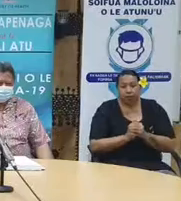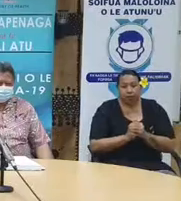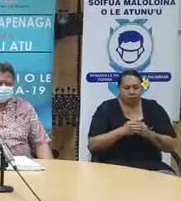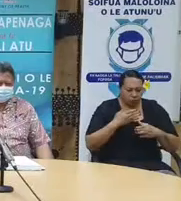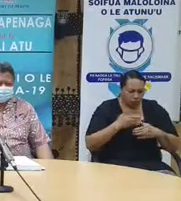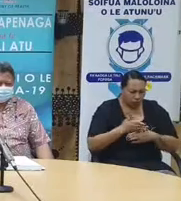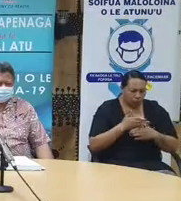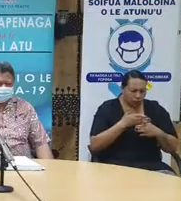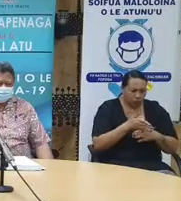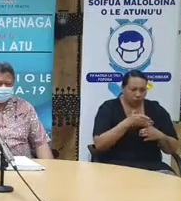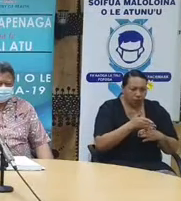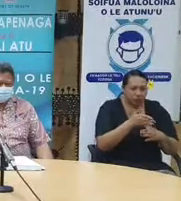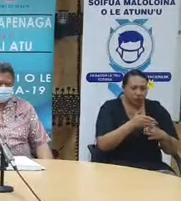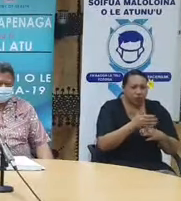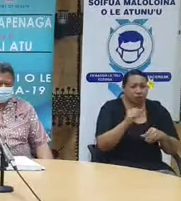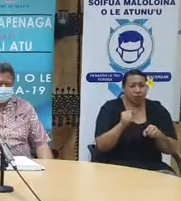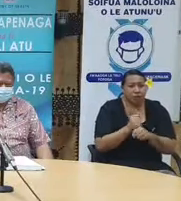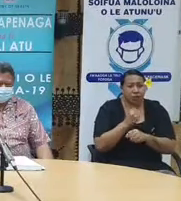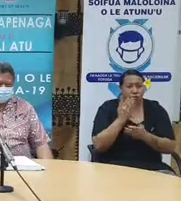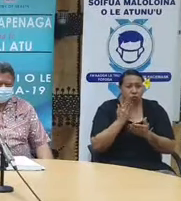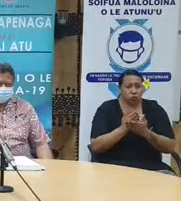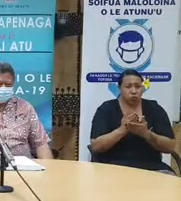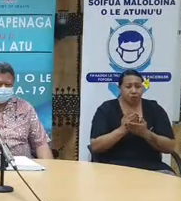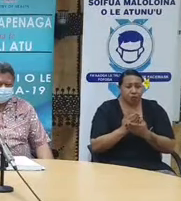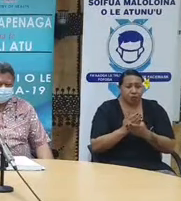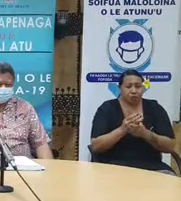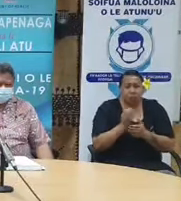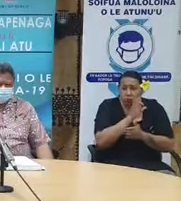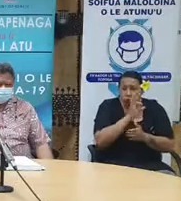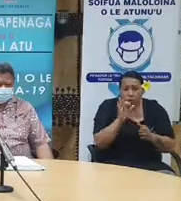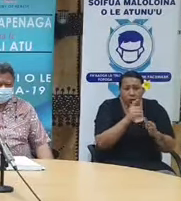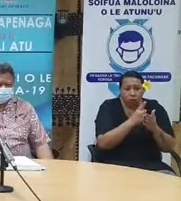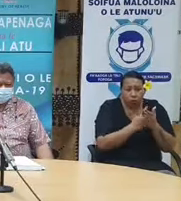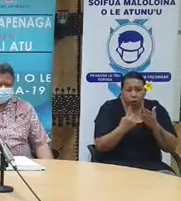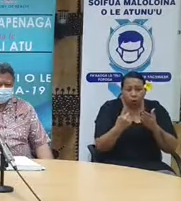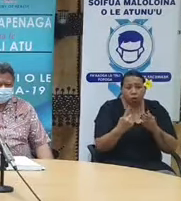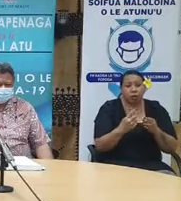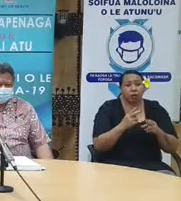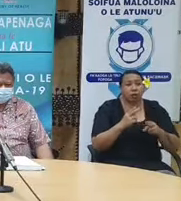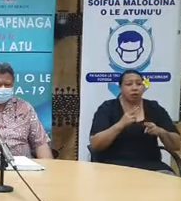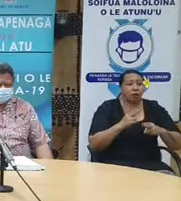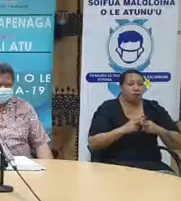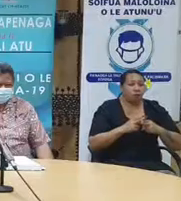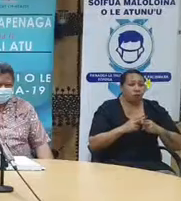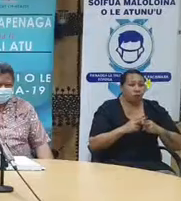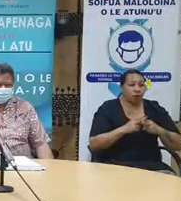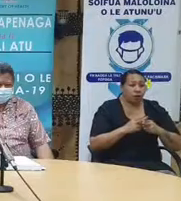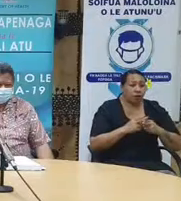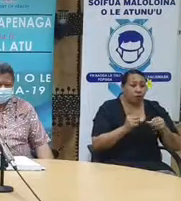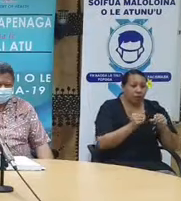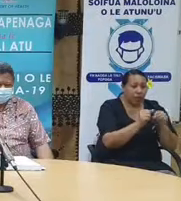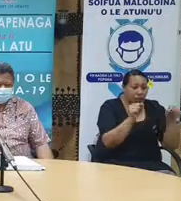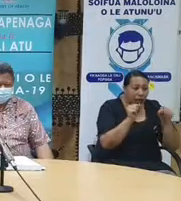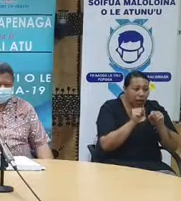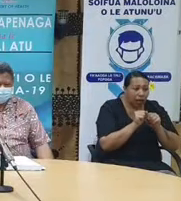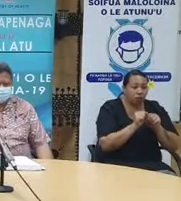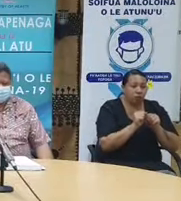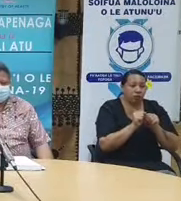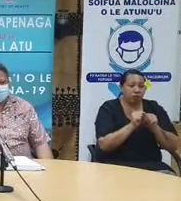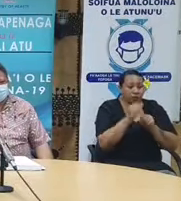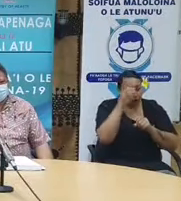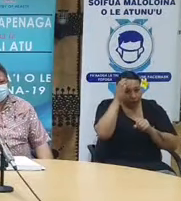luenga, ia a wailenga o kāko pui pui ngai o loo fa'a solo perma mai o tātu o tangata i whanama. Ele o tau fia